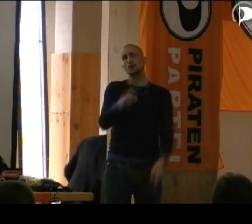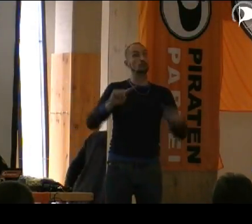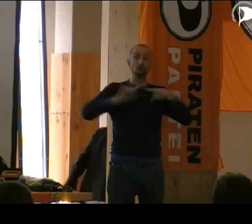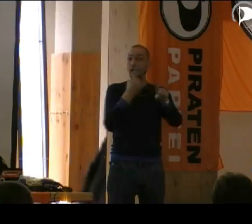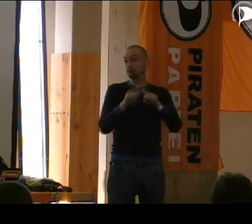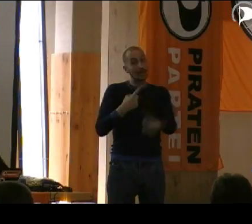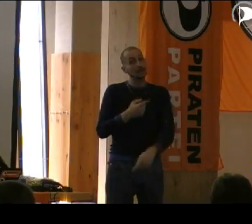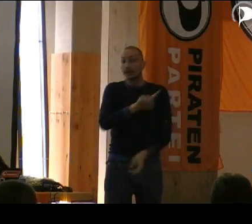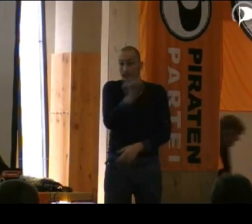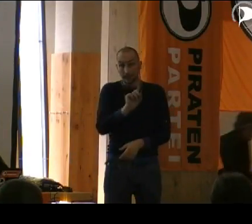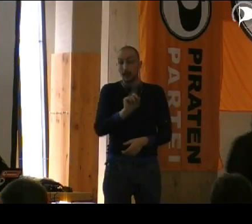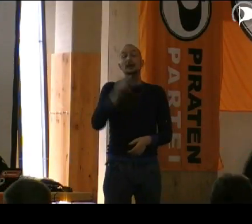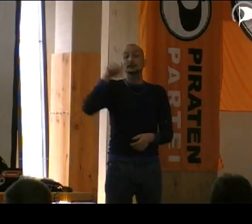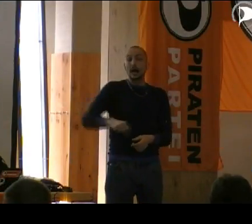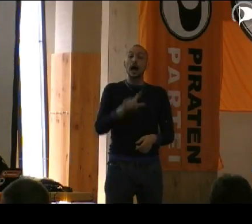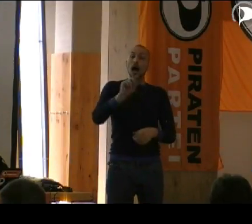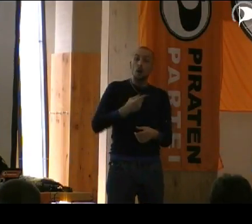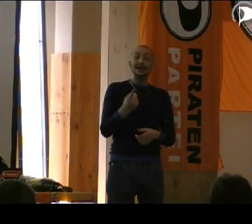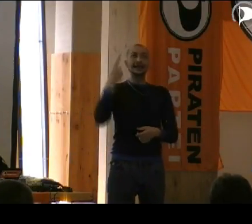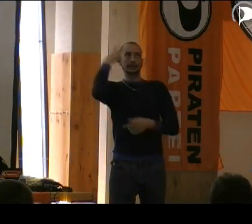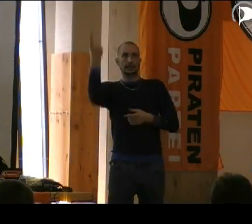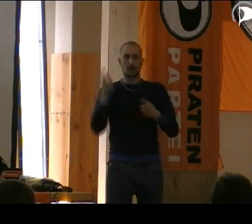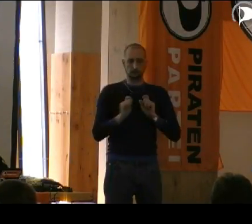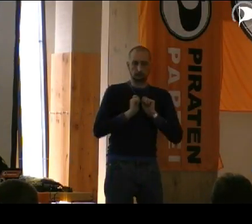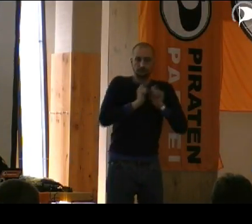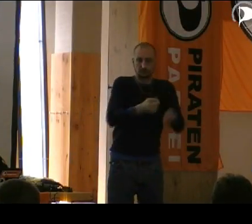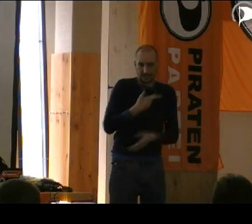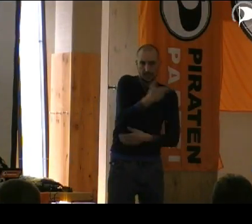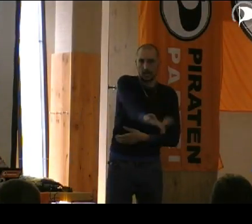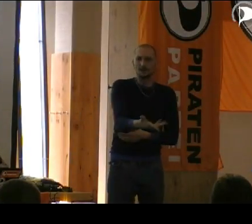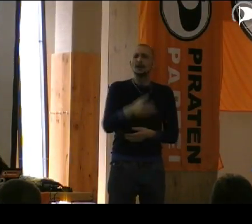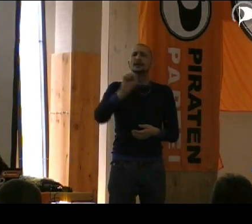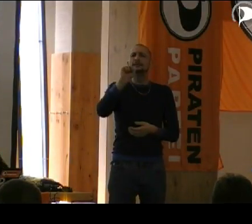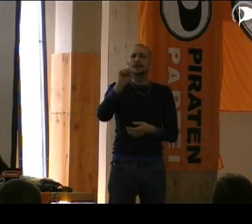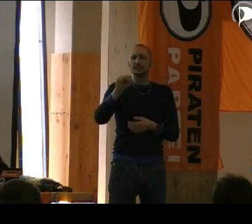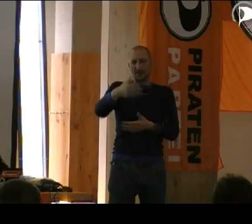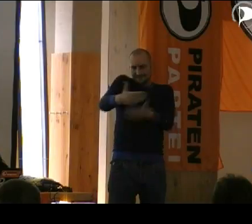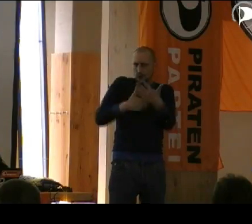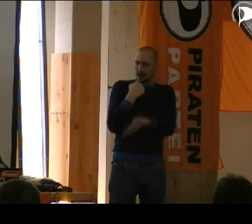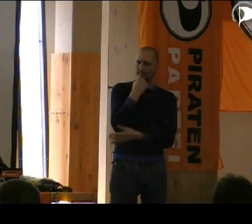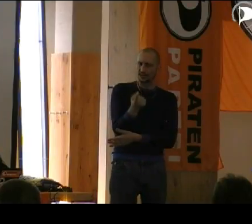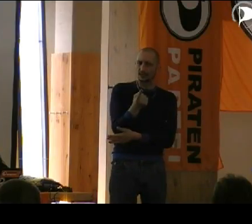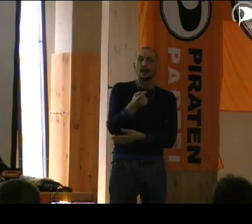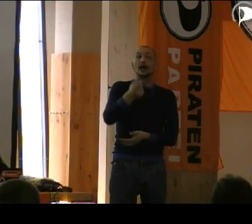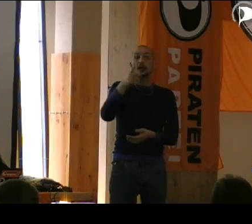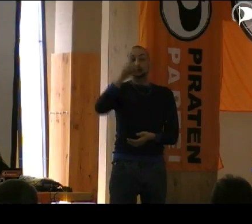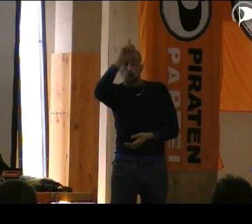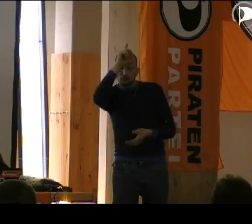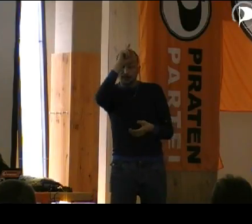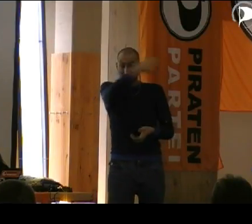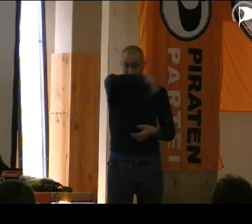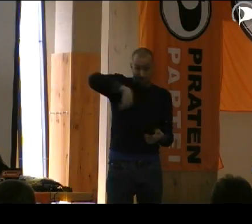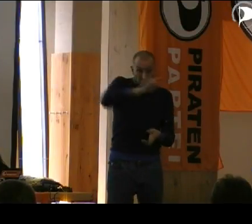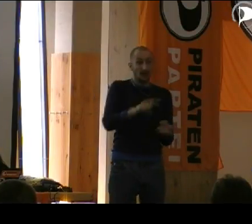sondern dass wir auch durchaus ideen einbringen sebastian zu wollen angesprochen wir verhindern deutschland weil wir können deutschen